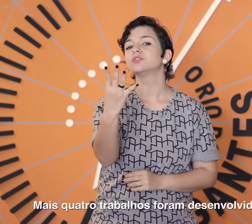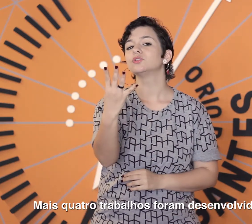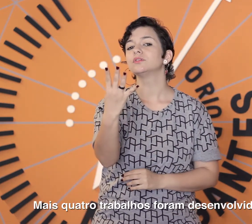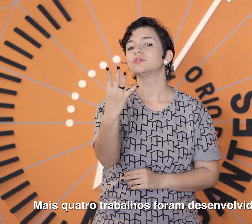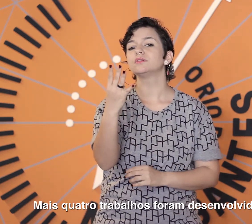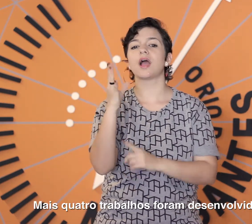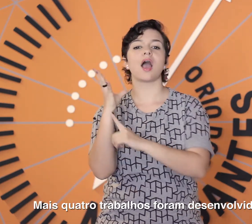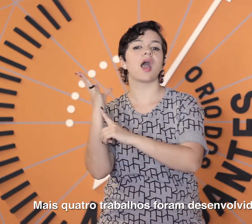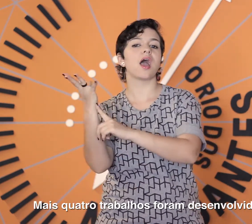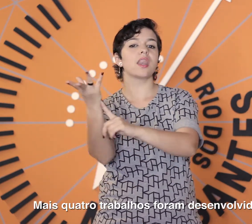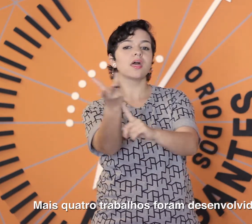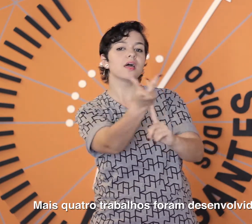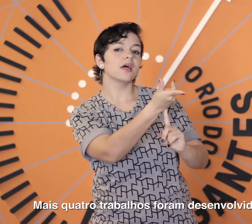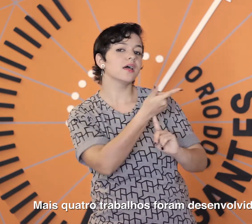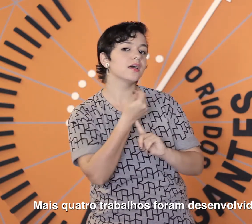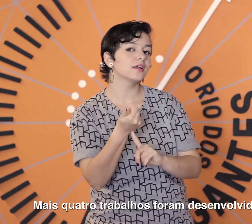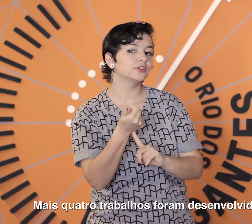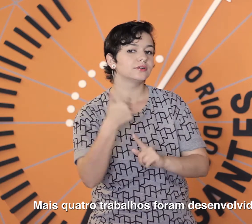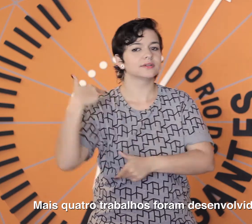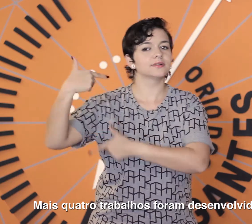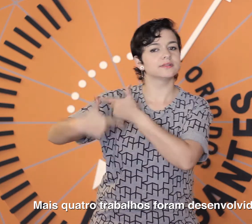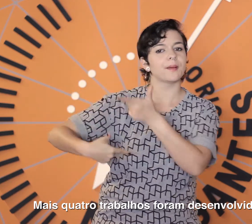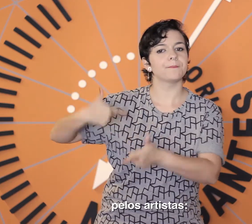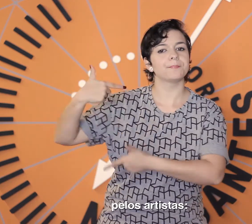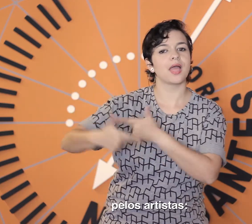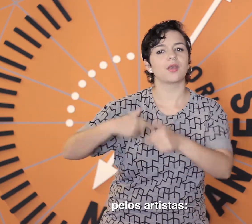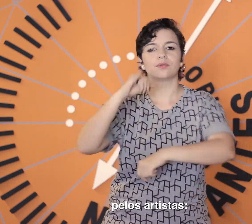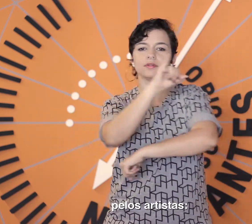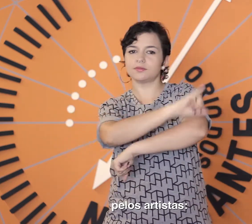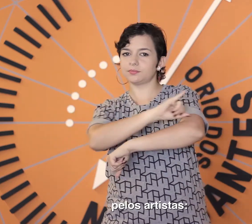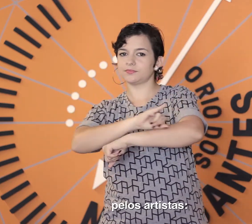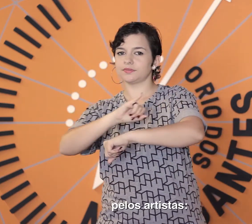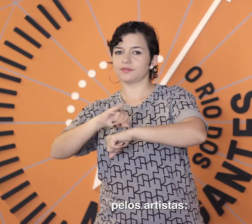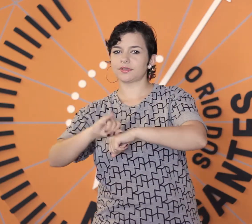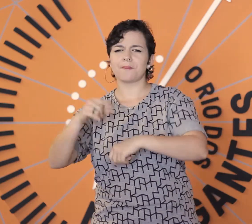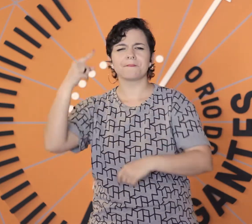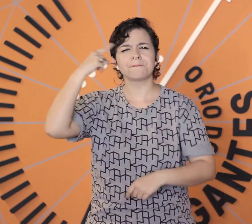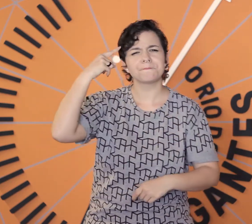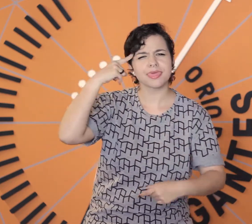Mais 4 trabalhos foram desenvolvidos pelos artistas.